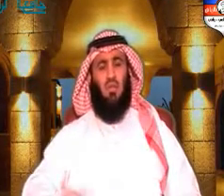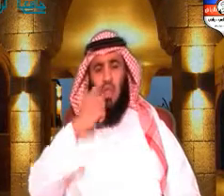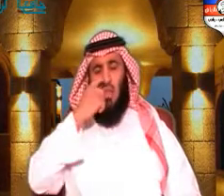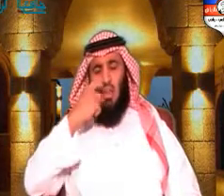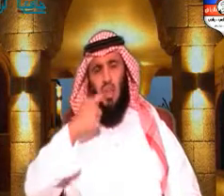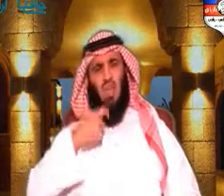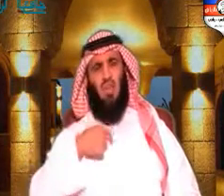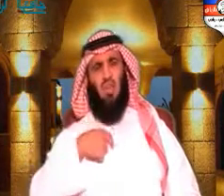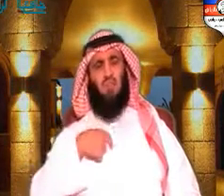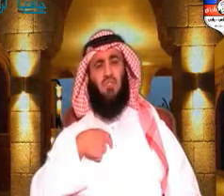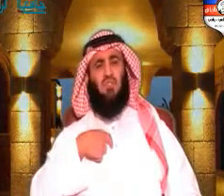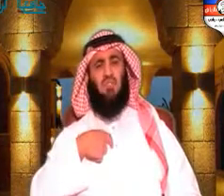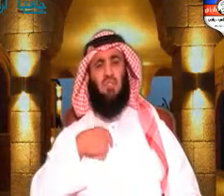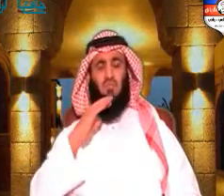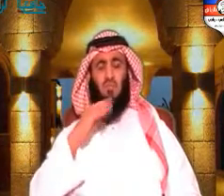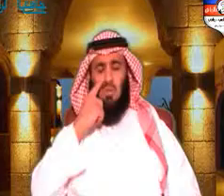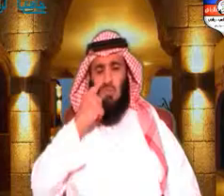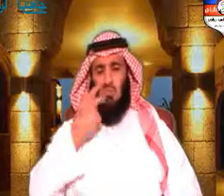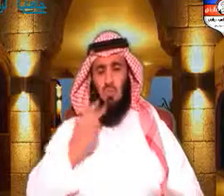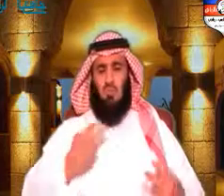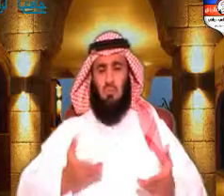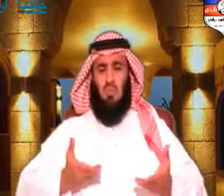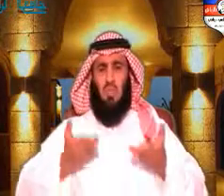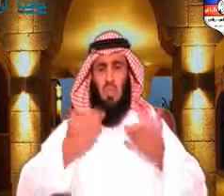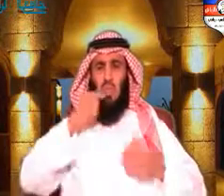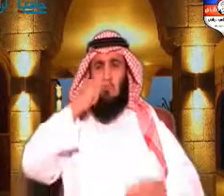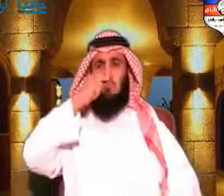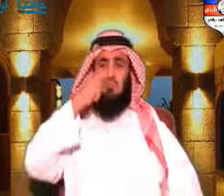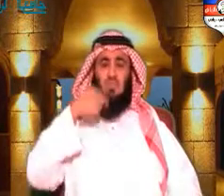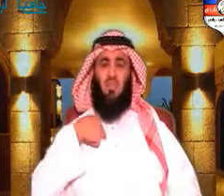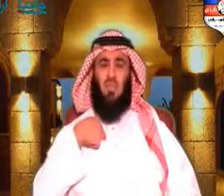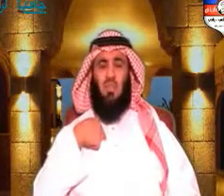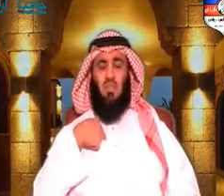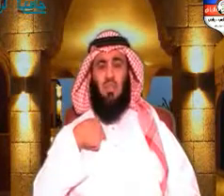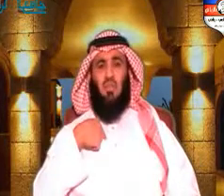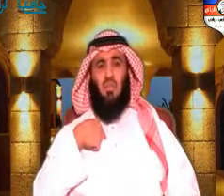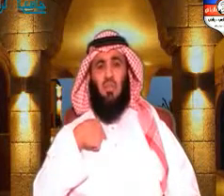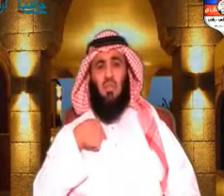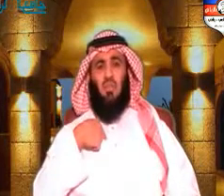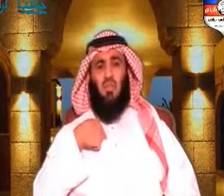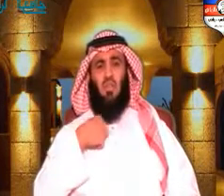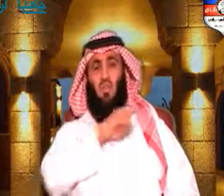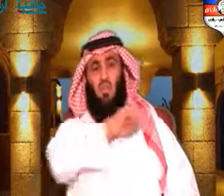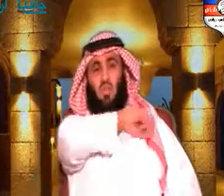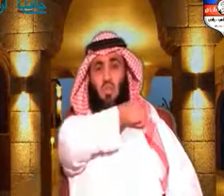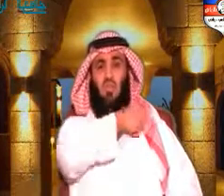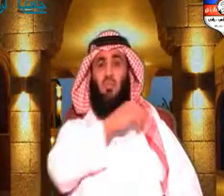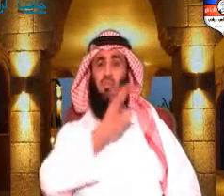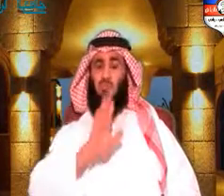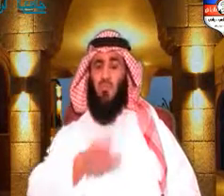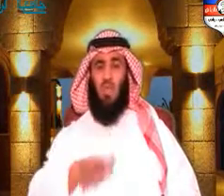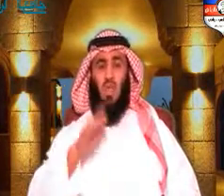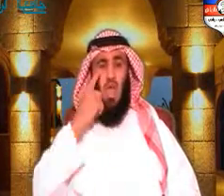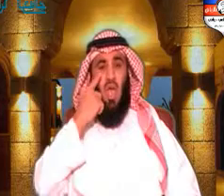حيث تكسبها العجب، وتضر بالآخرة حيث تكسب الإثم، وبالدنيا حيث